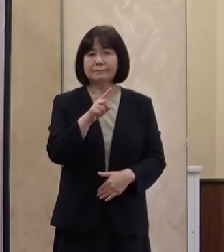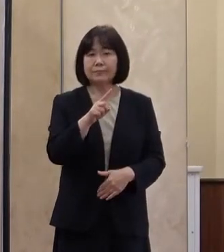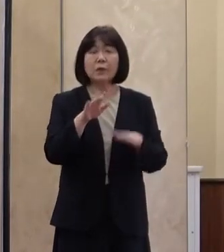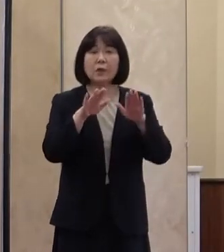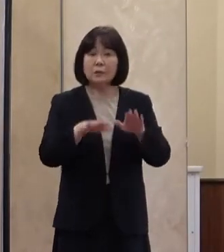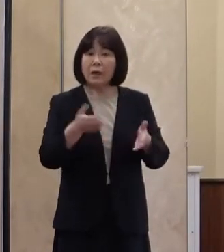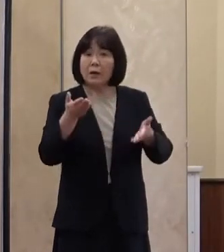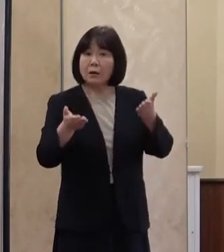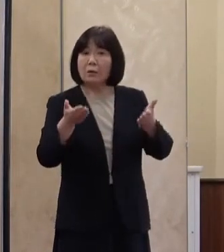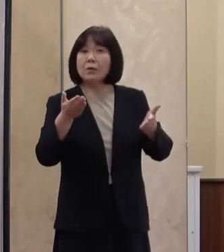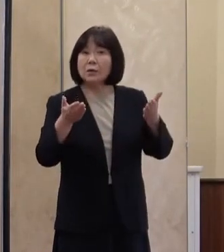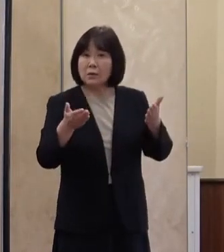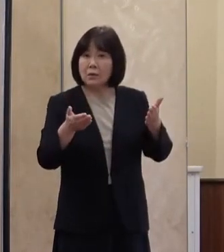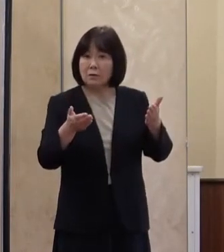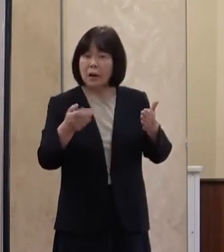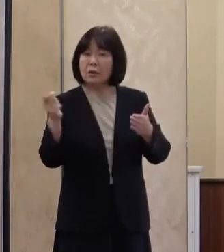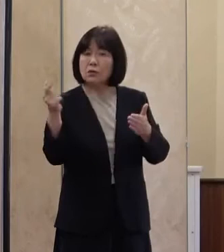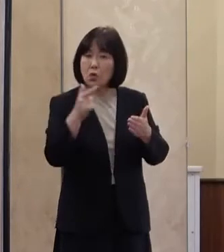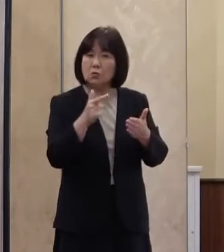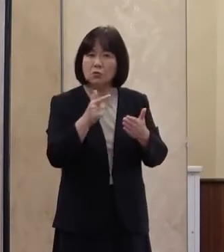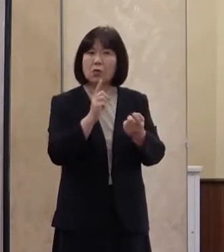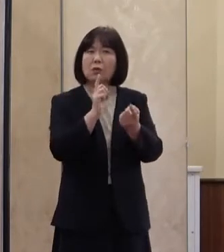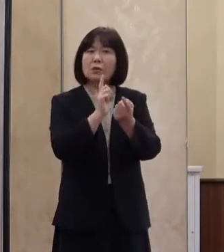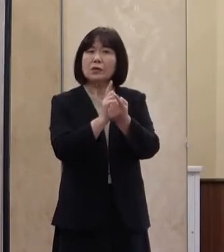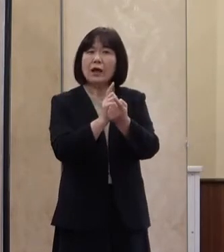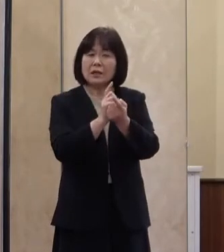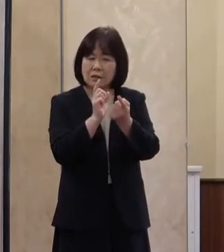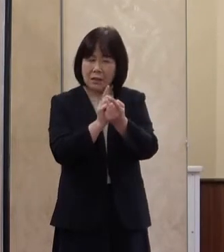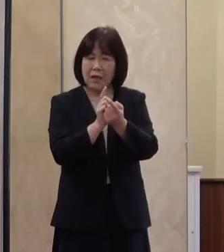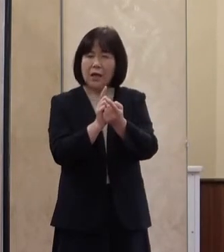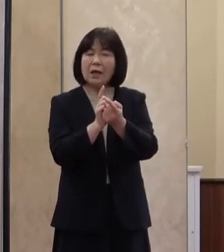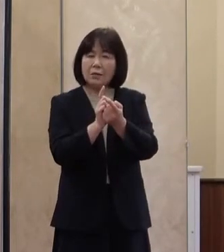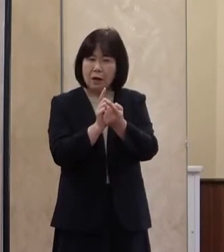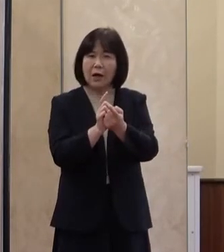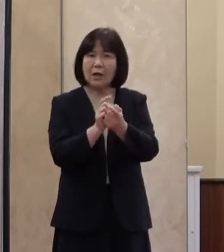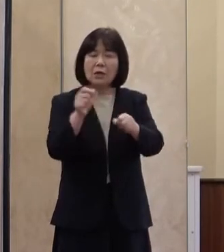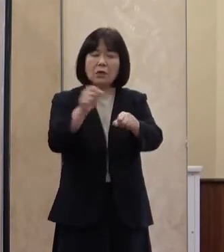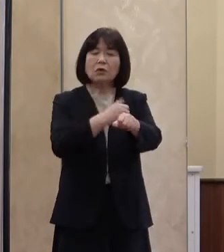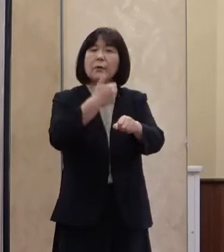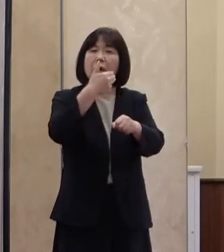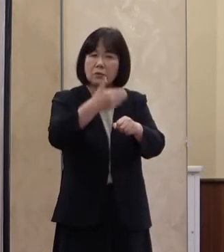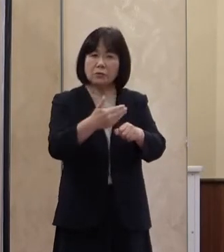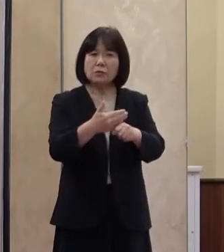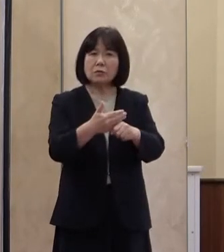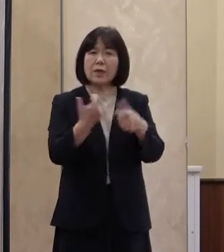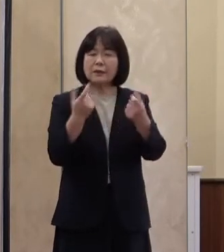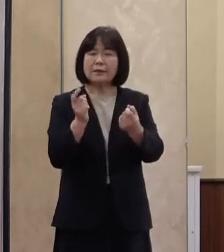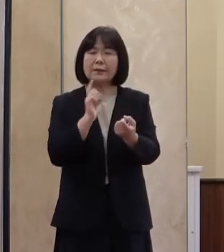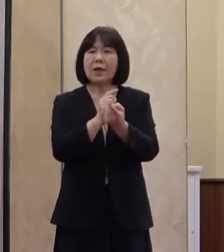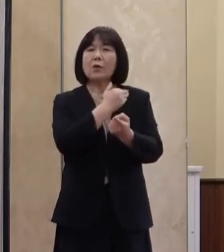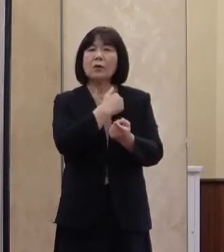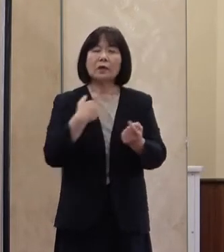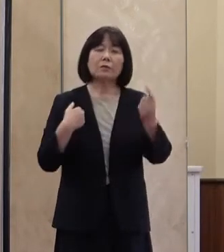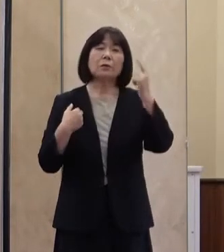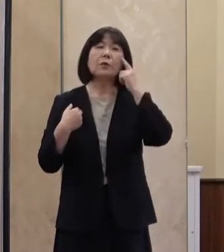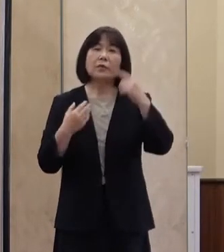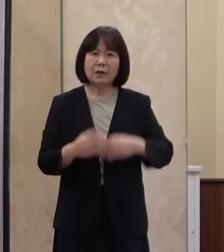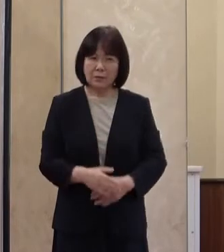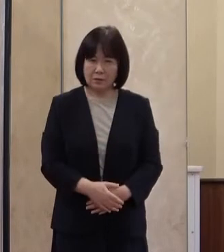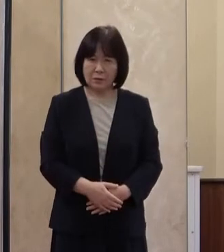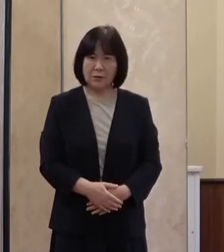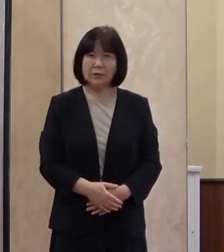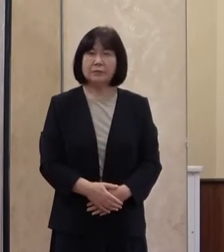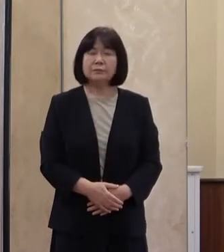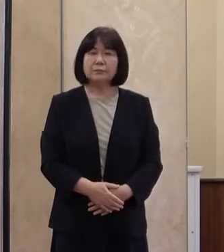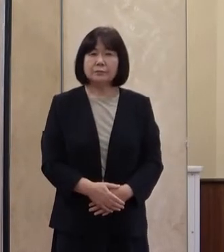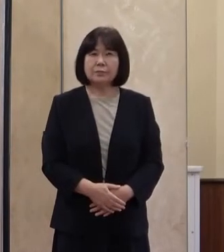今よりはその速報体制というのを迅速に特別区の方が対応できるというふうに思います。それからもし